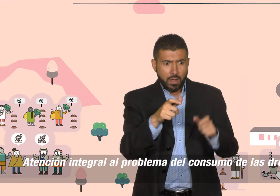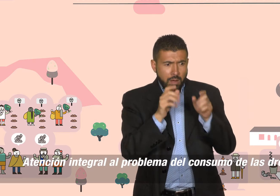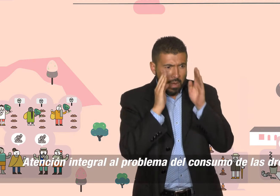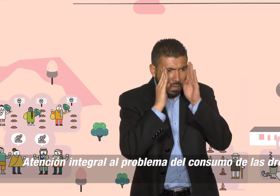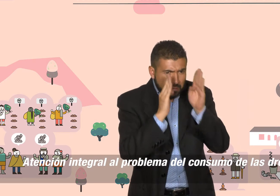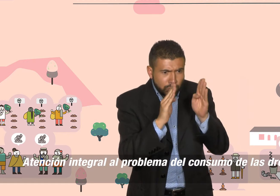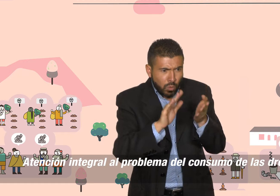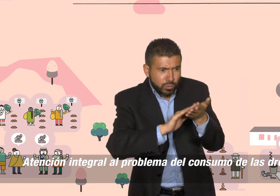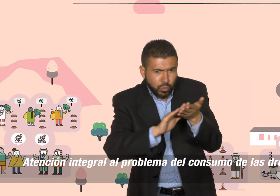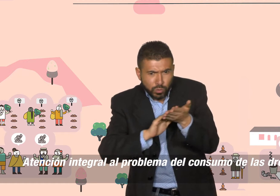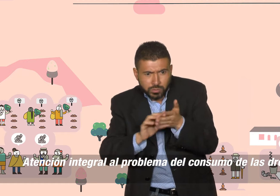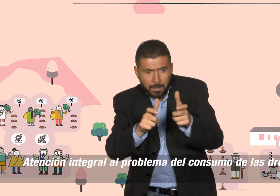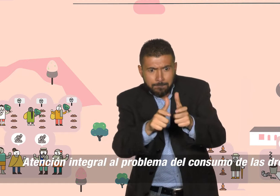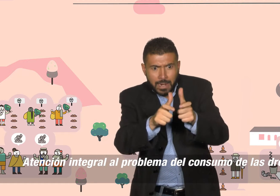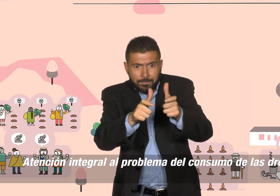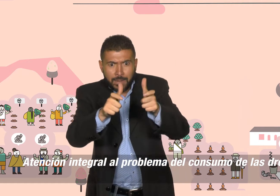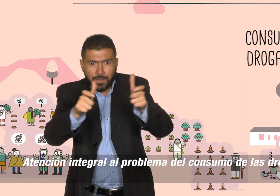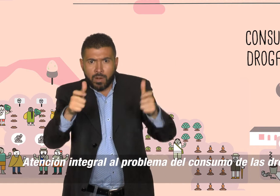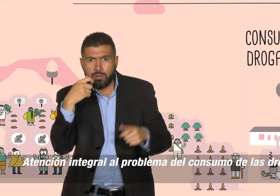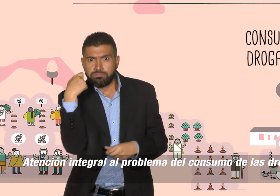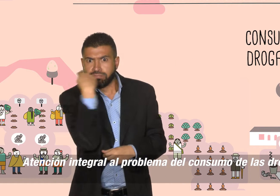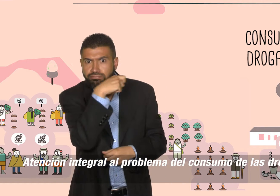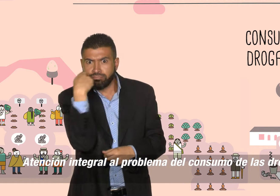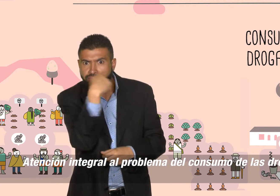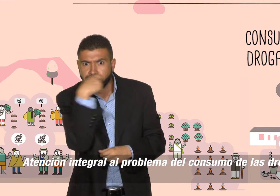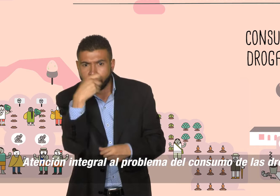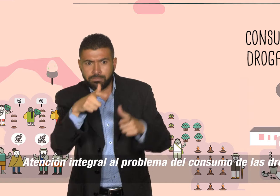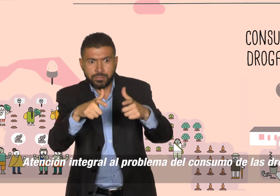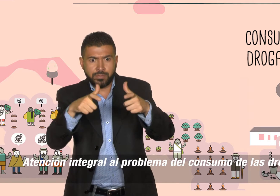Atención integral al problema del consumo de las drogas ilícitas